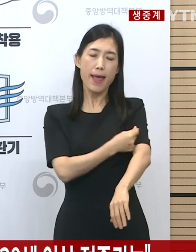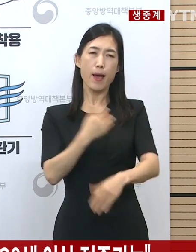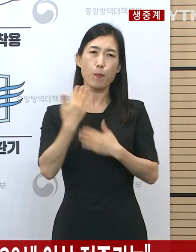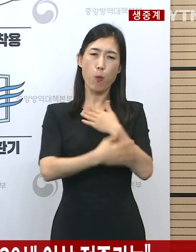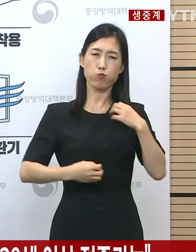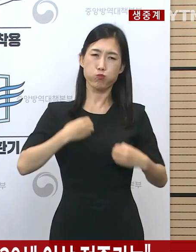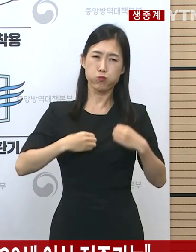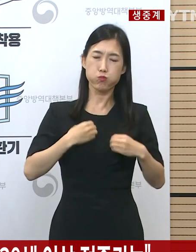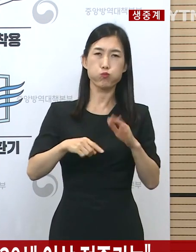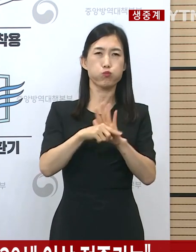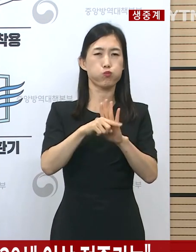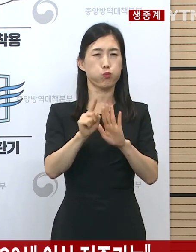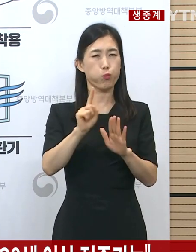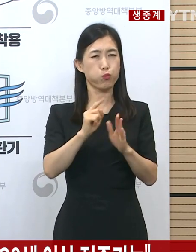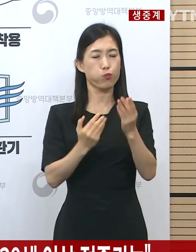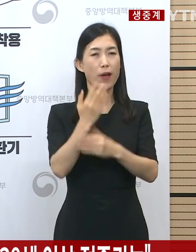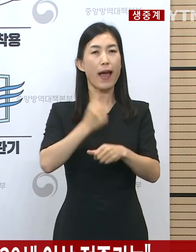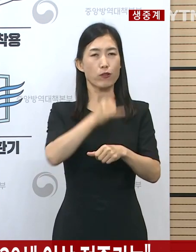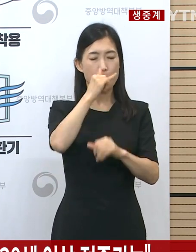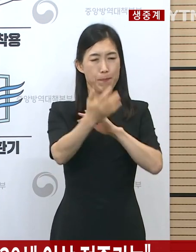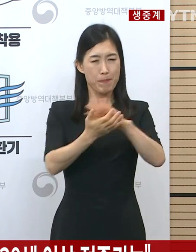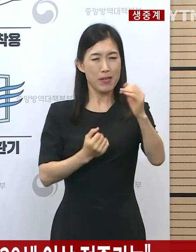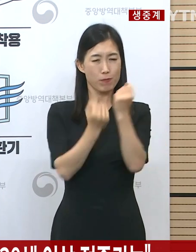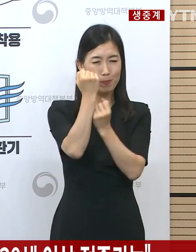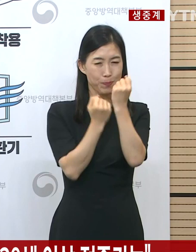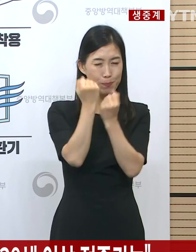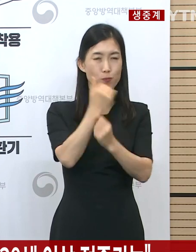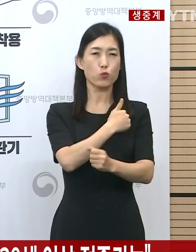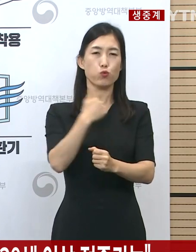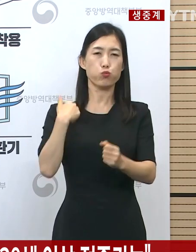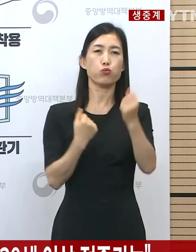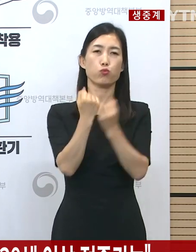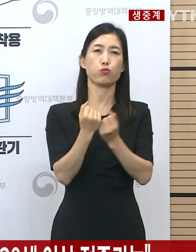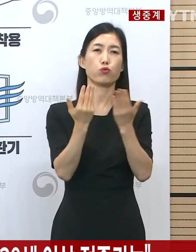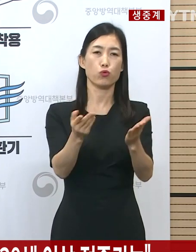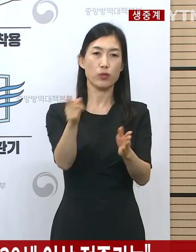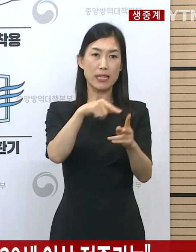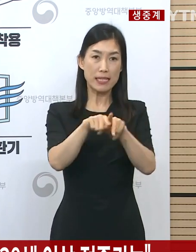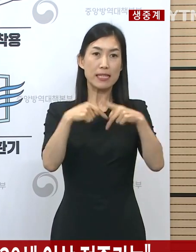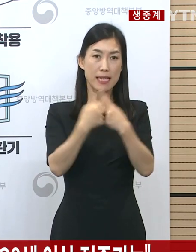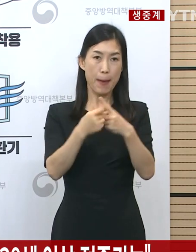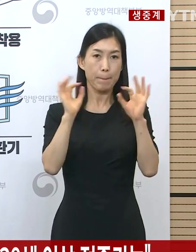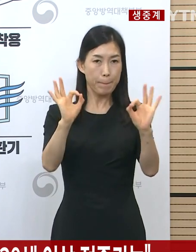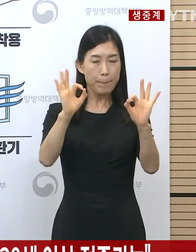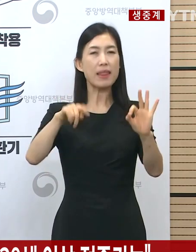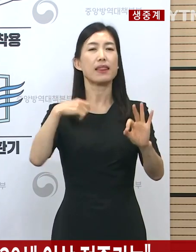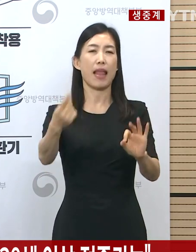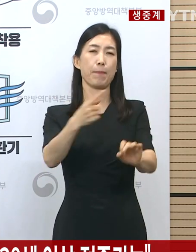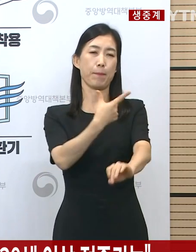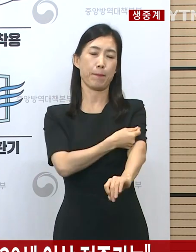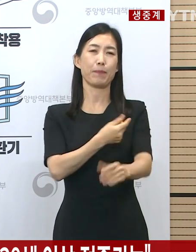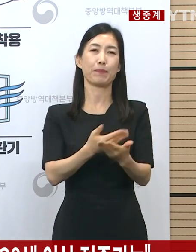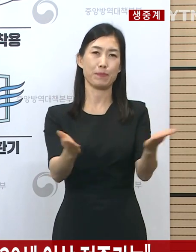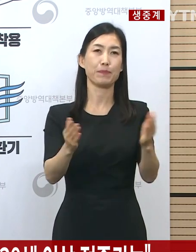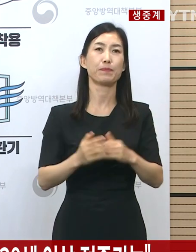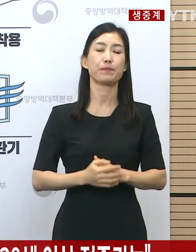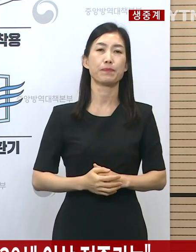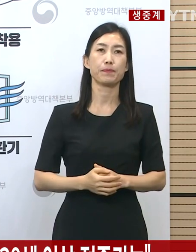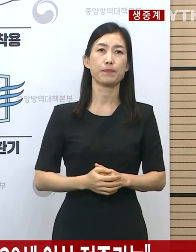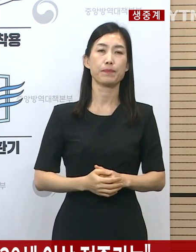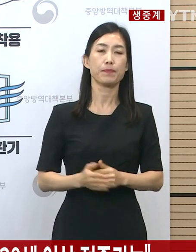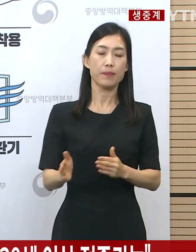접종 전에 아스트라제네카 백신 접종에 대해 충분히 설명할 수 있도록 안내하겠습니다.